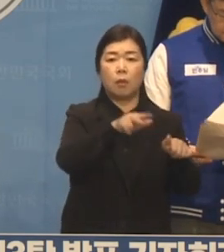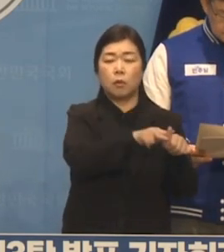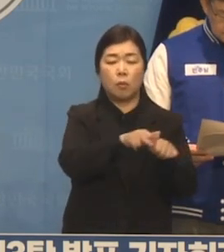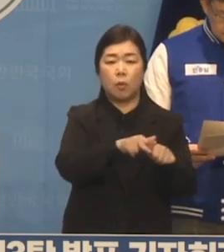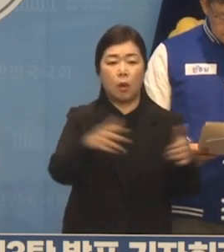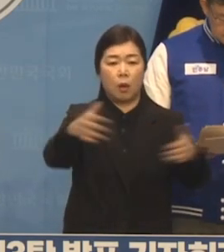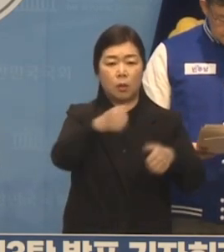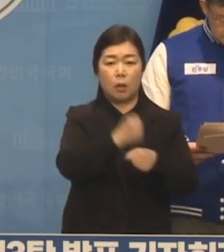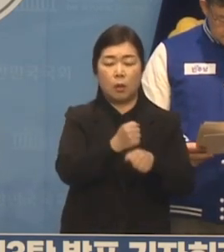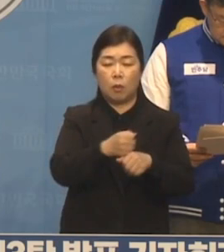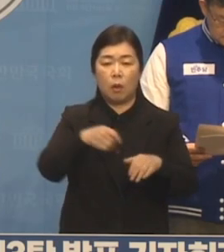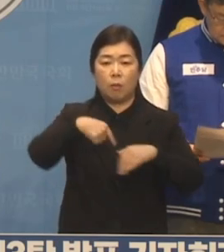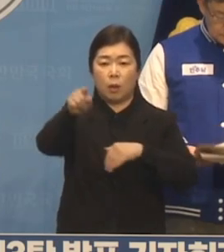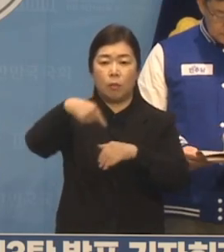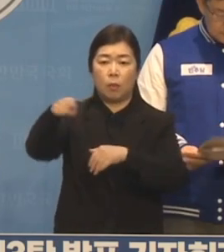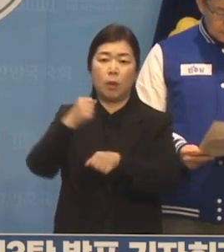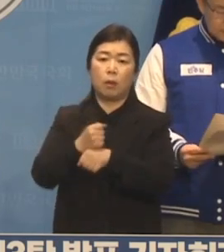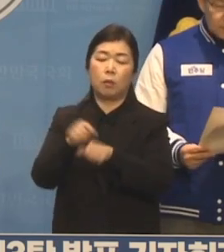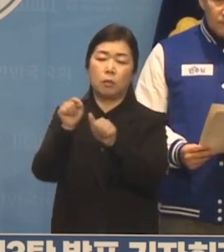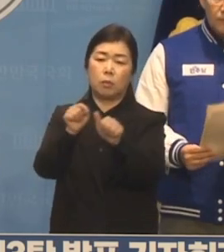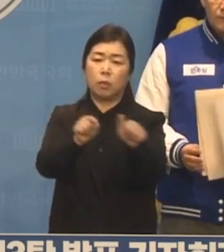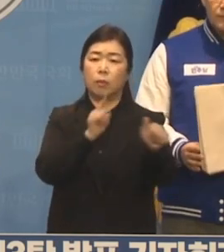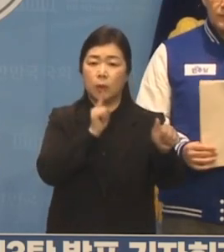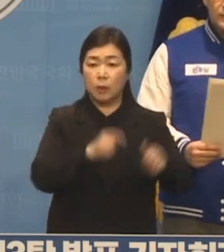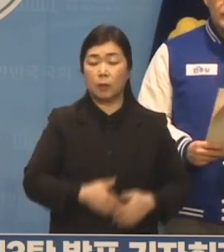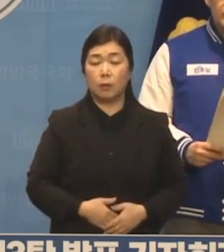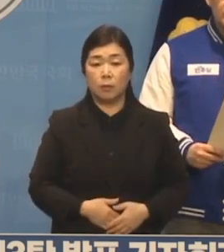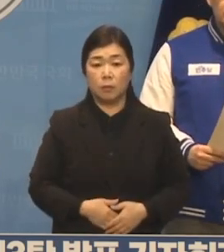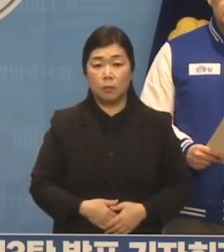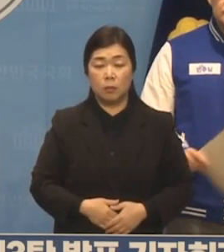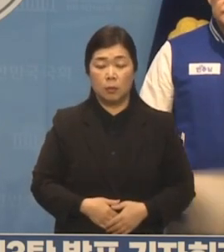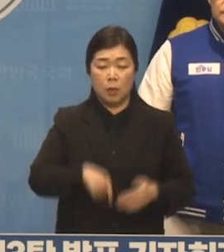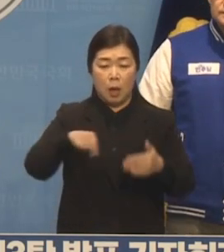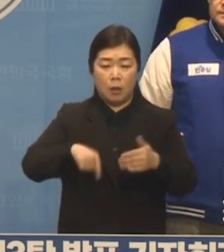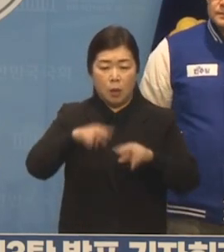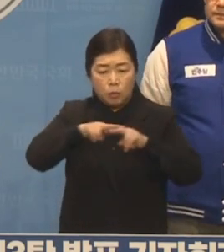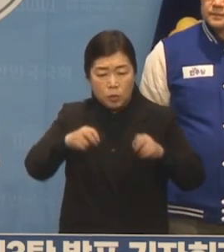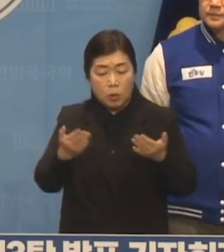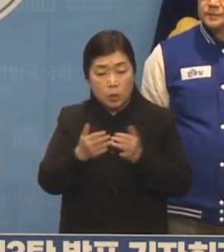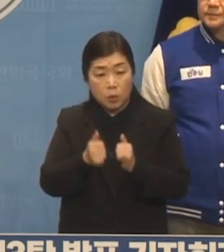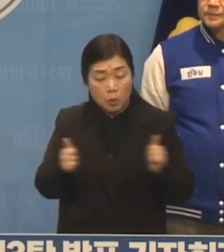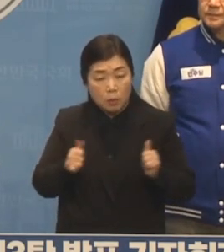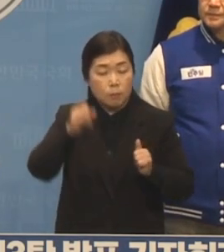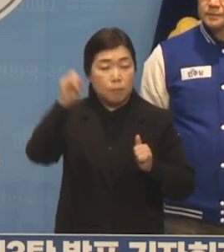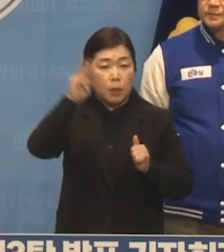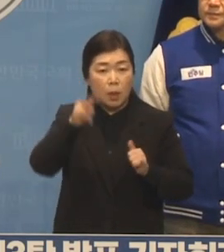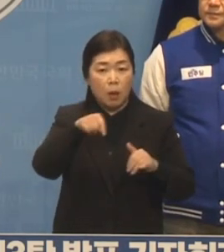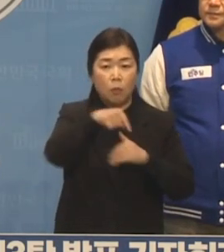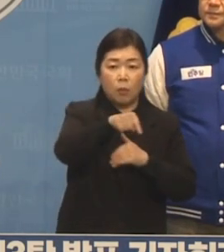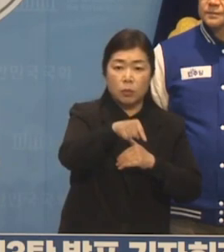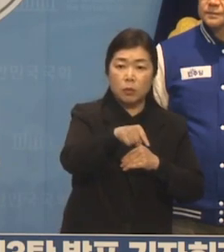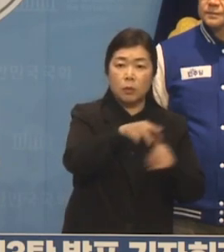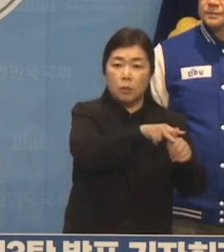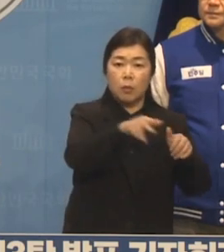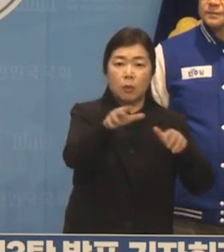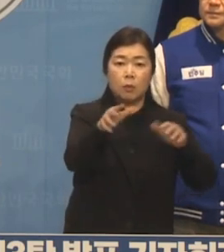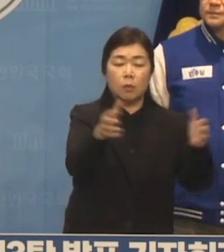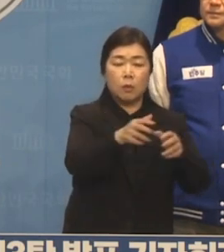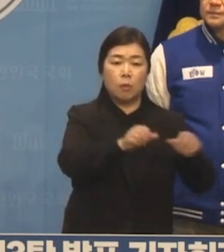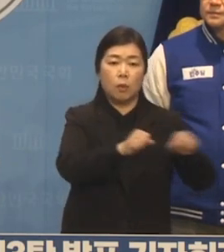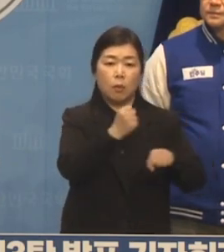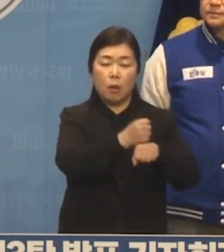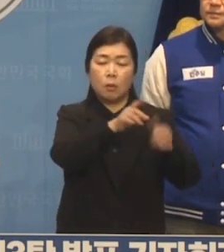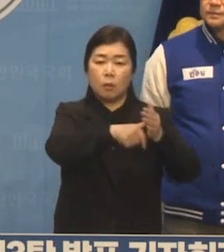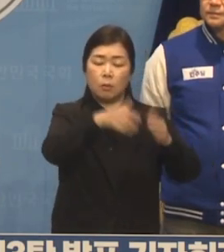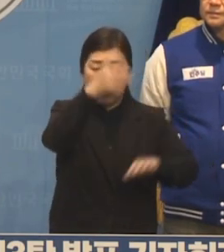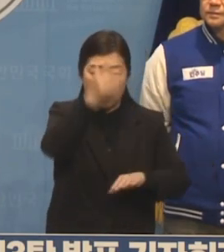외근을 종용하고 있다 합니다. 현장을 모르는 내근 분석 직원은 외부 정보 수집 활동에 나설 때